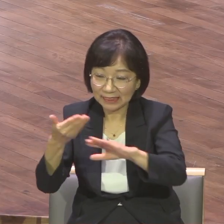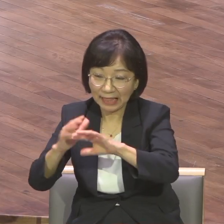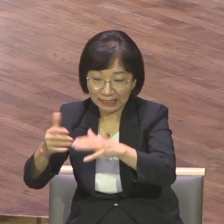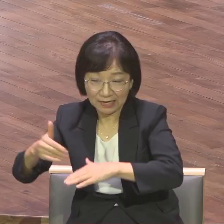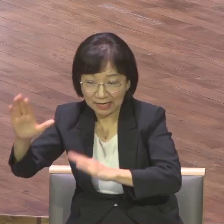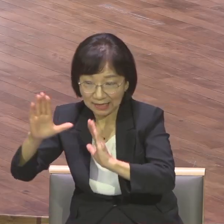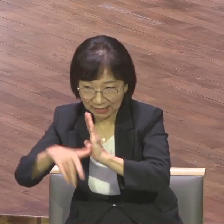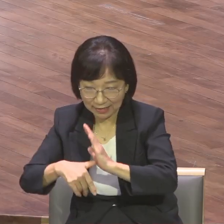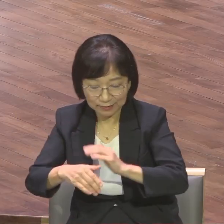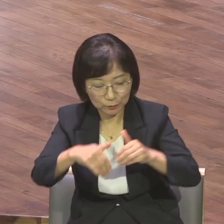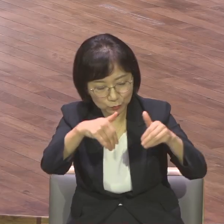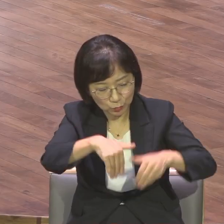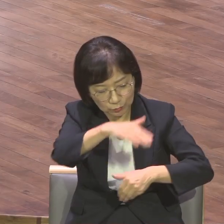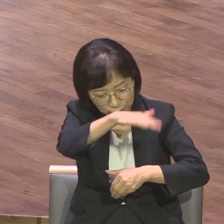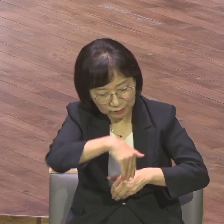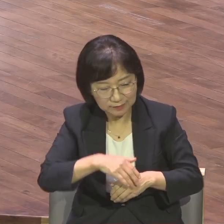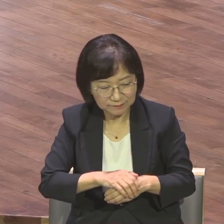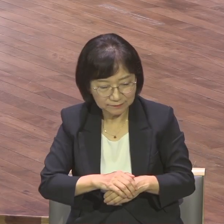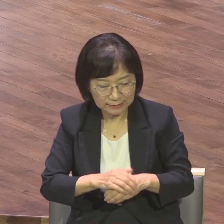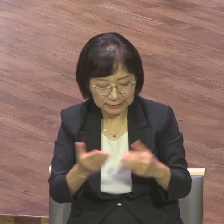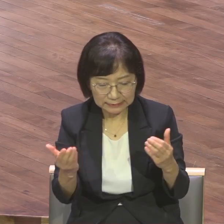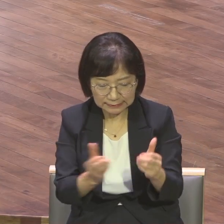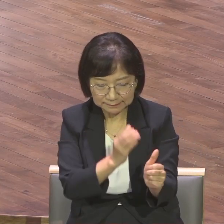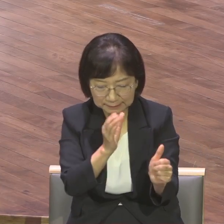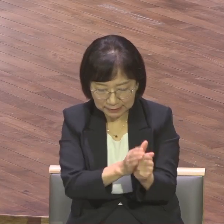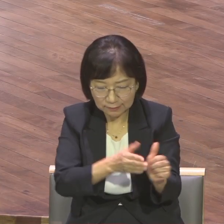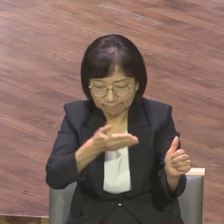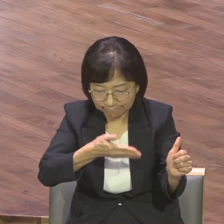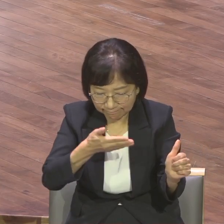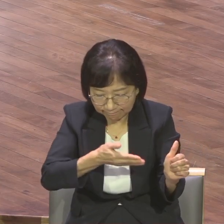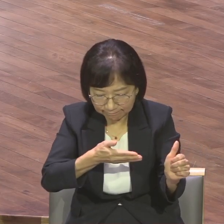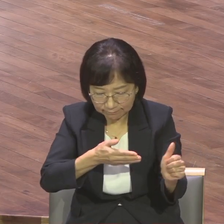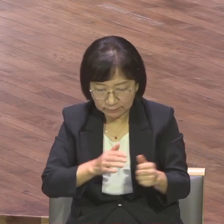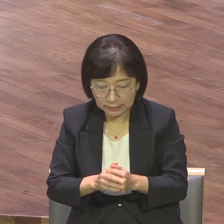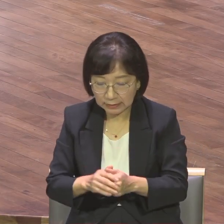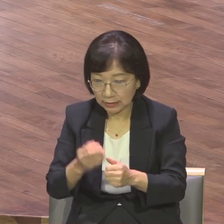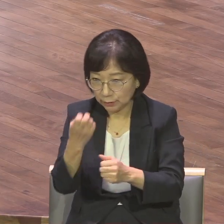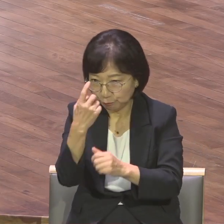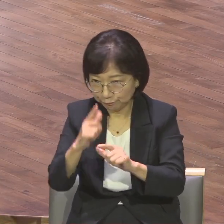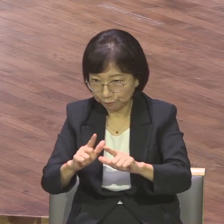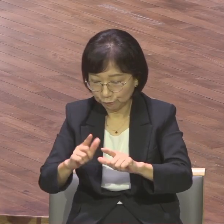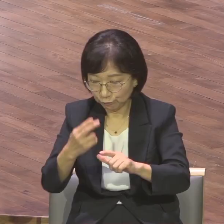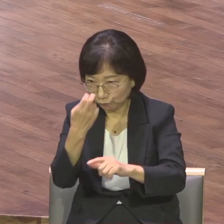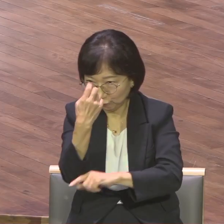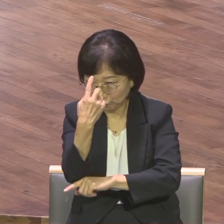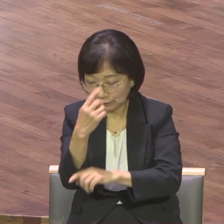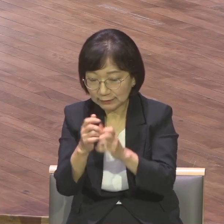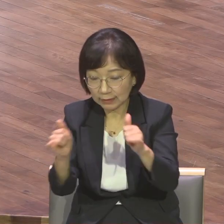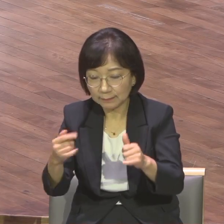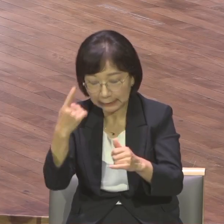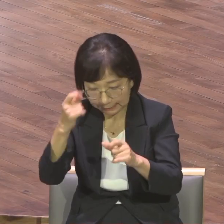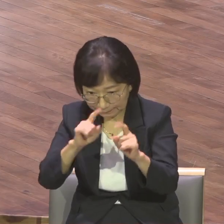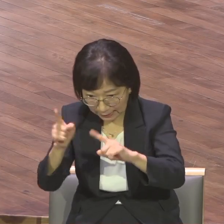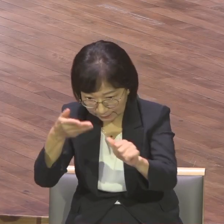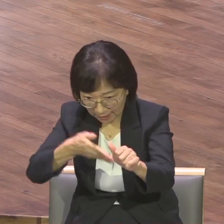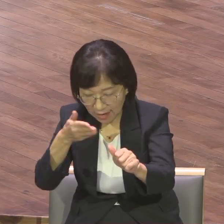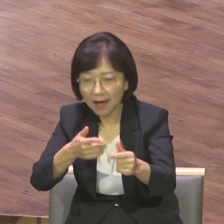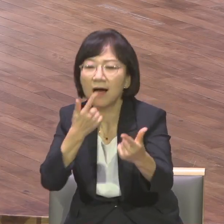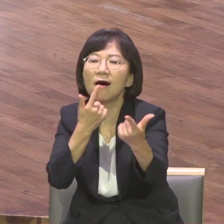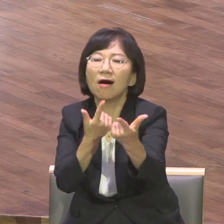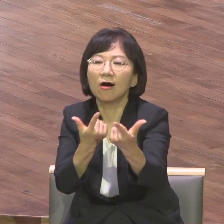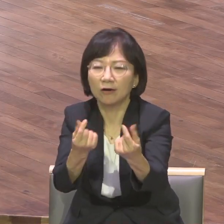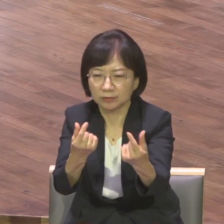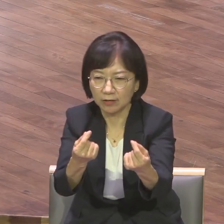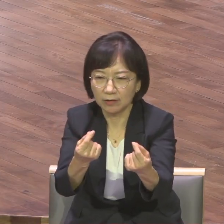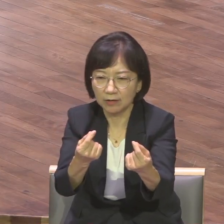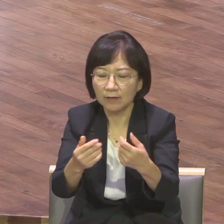갈 때에 그 종들에게 권한을 주어 각각 사물을 맡겨서 문지기에게 깨어 있으라 명함과 같으니